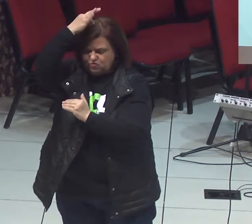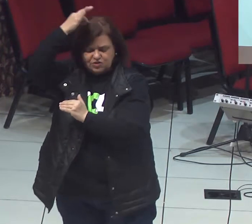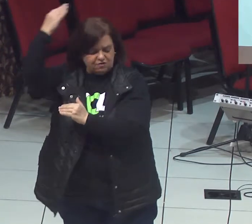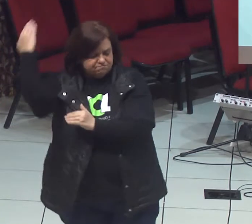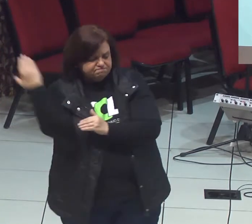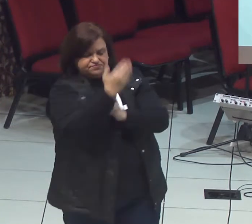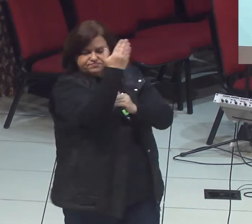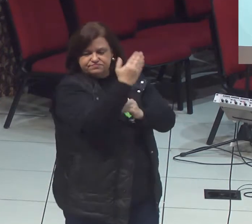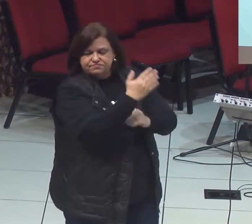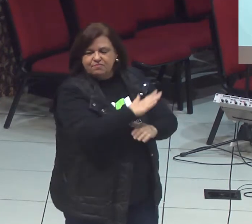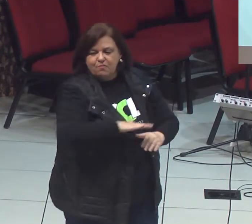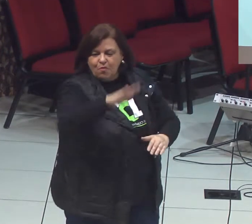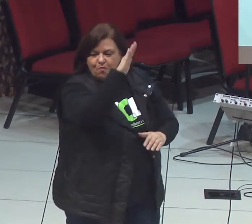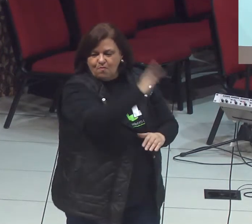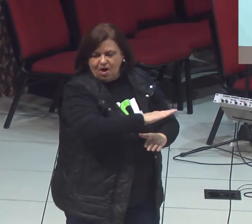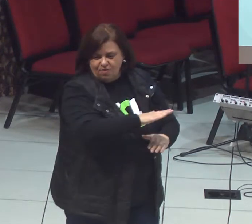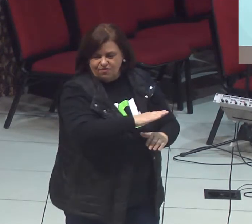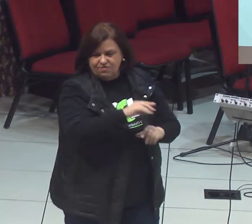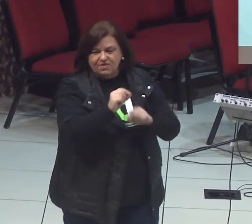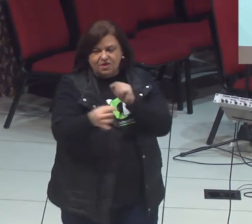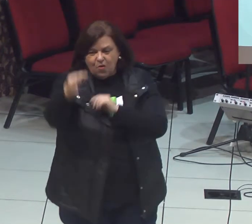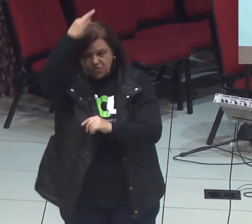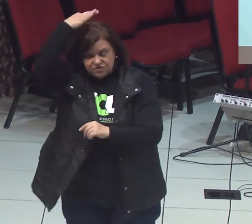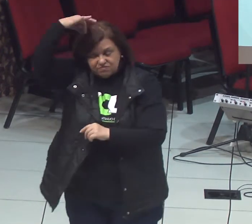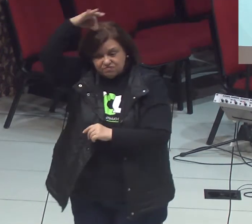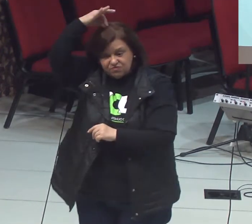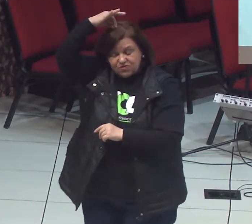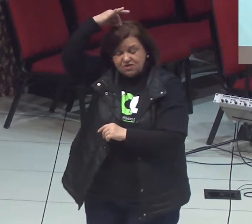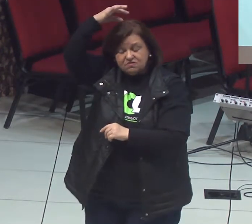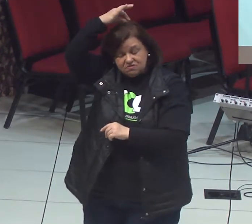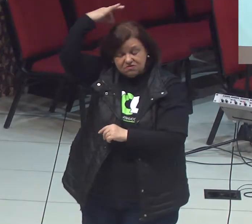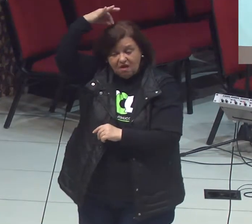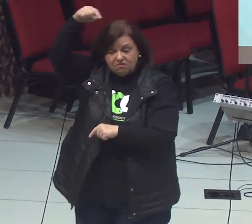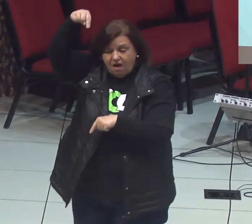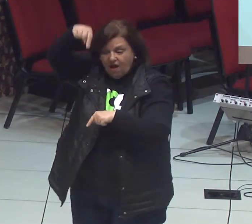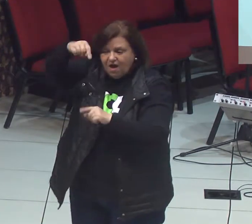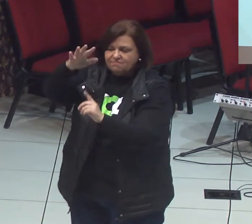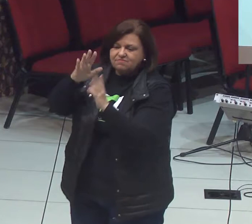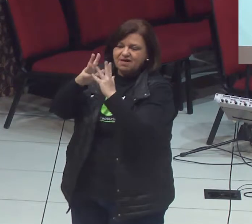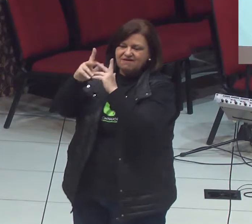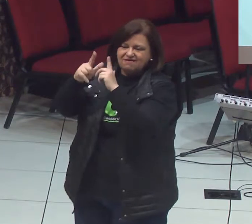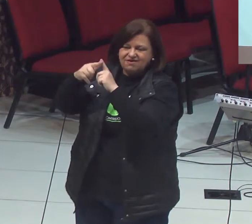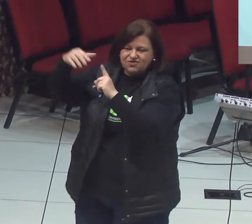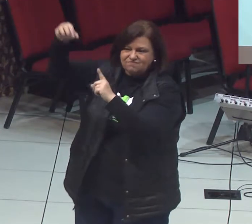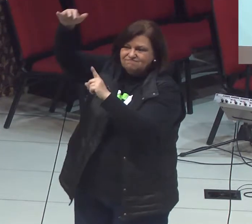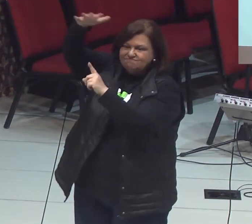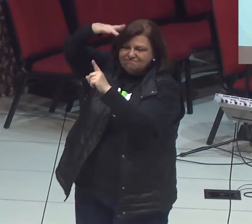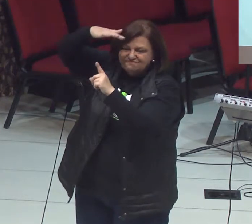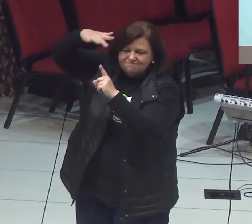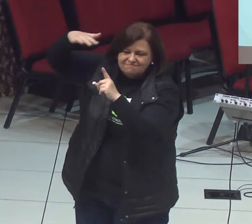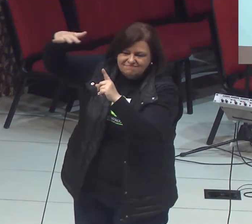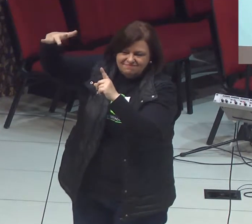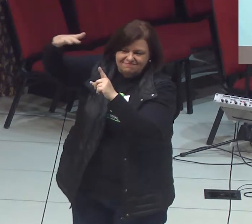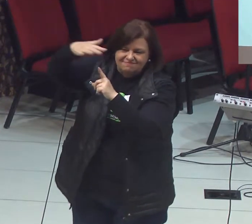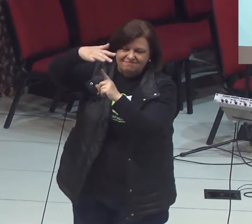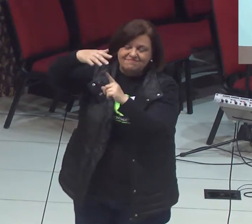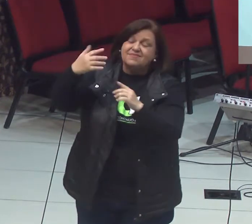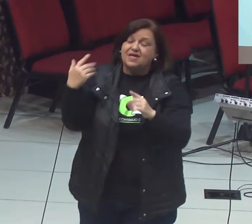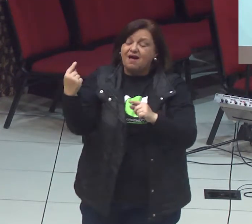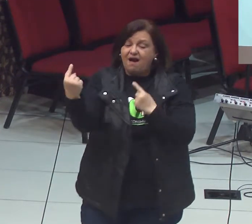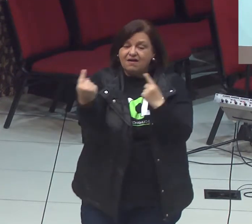do Espírito Santo que está sobre a igreja. E aí então o verso 8 diz assim: então